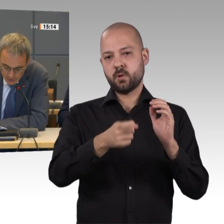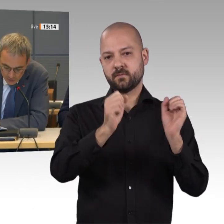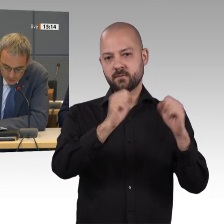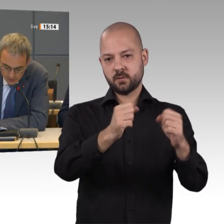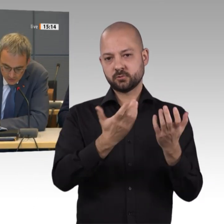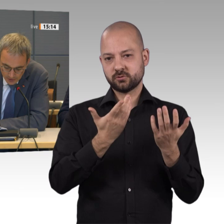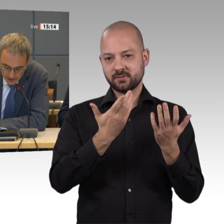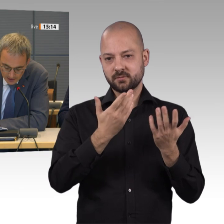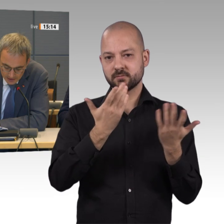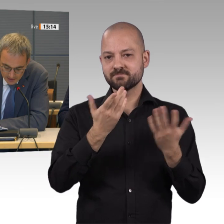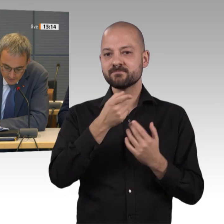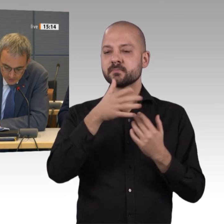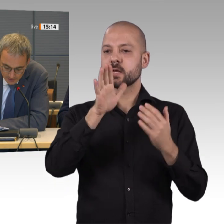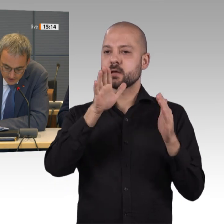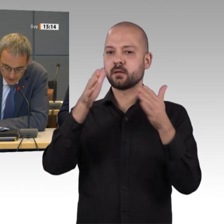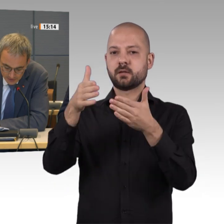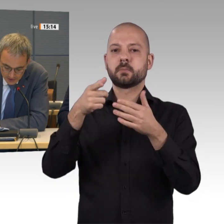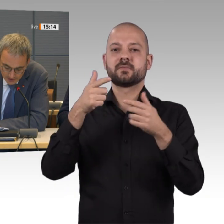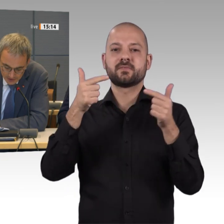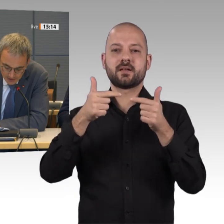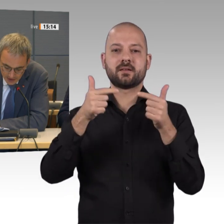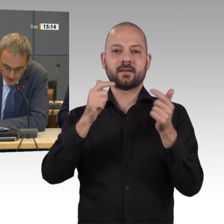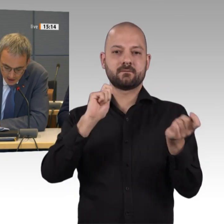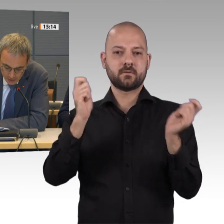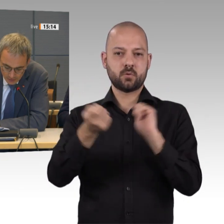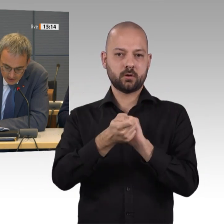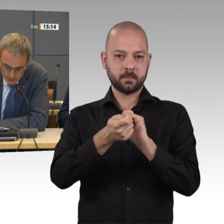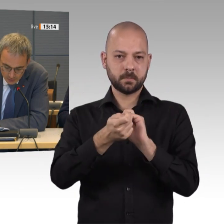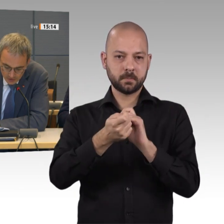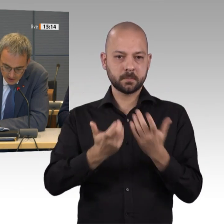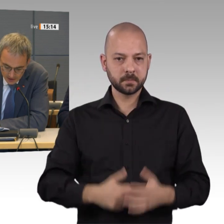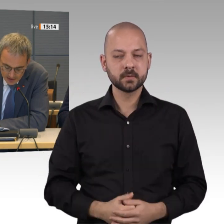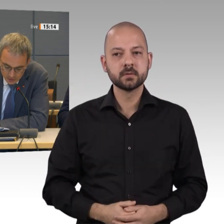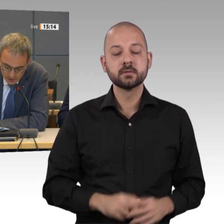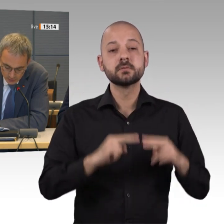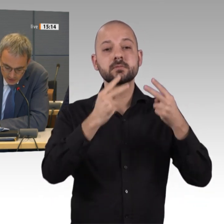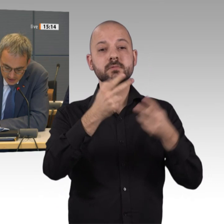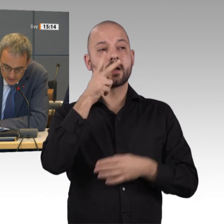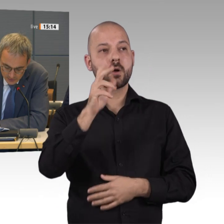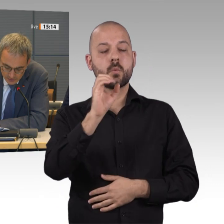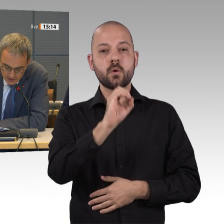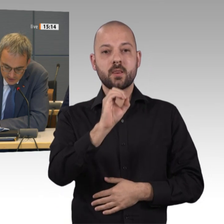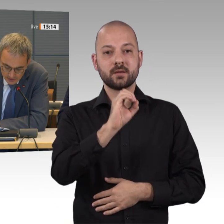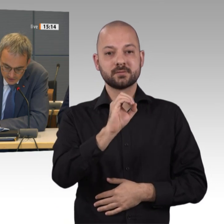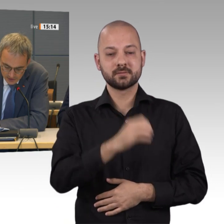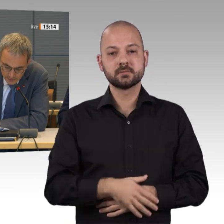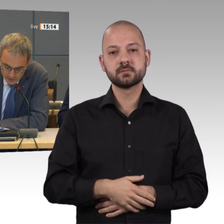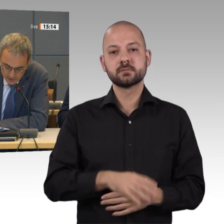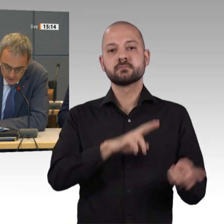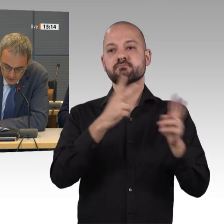Lebenshilfe. Und zwar, wie Sie die Ausweitung der Entlastung der